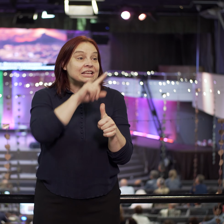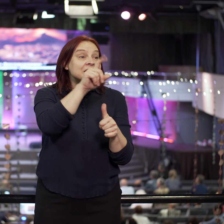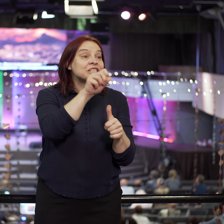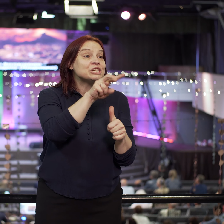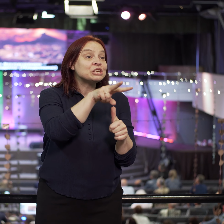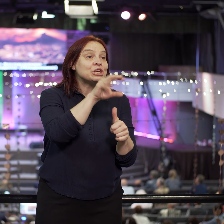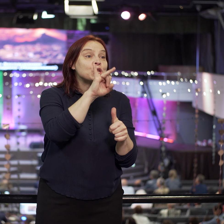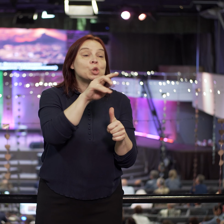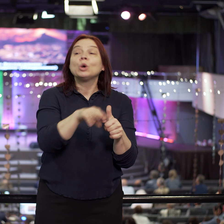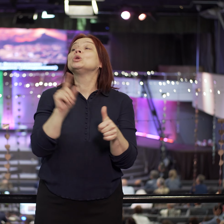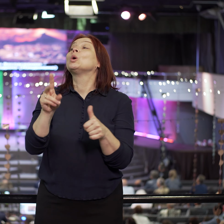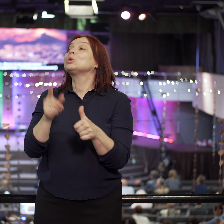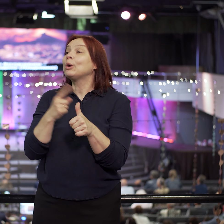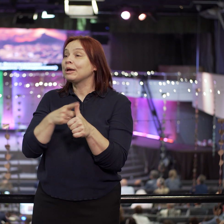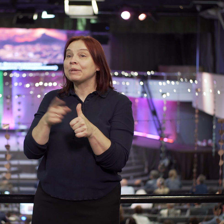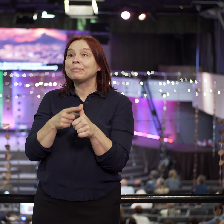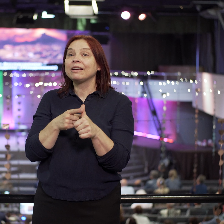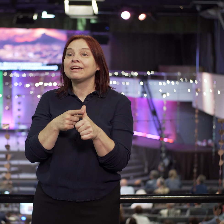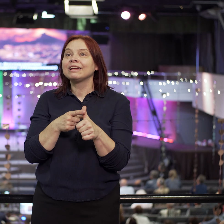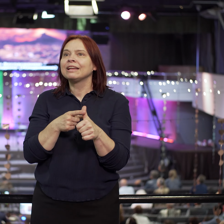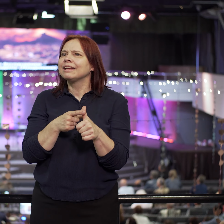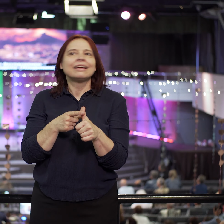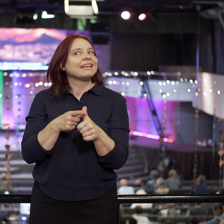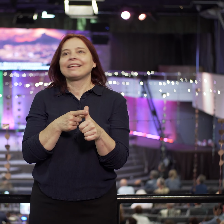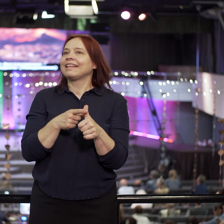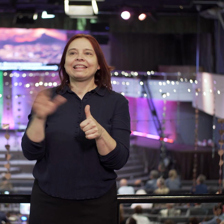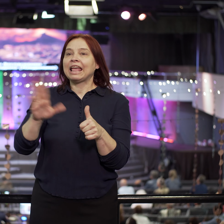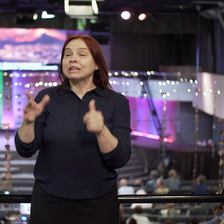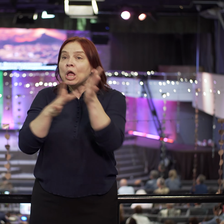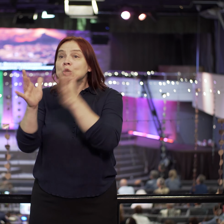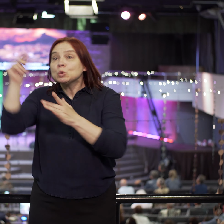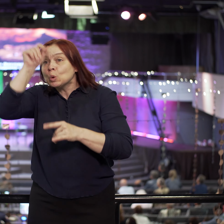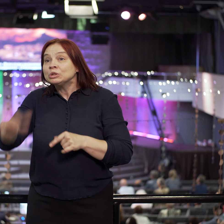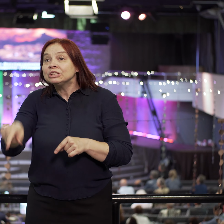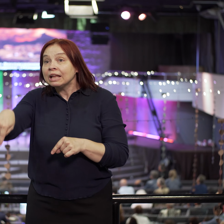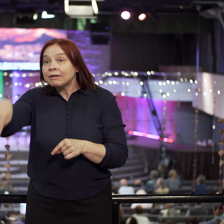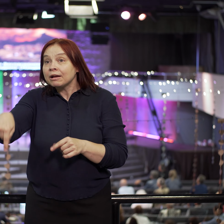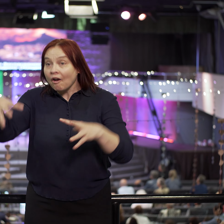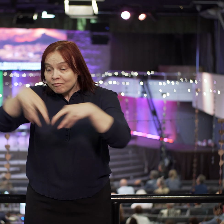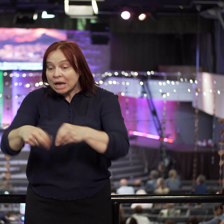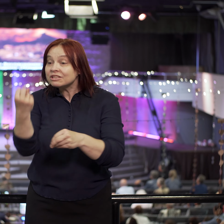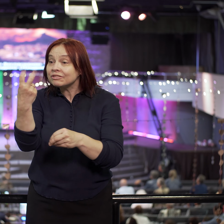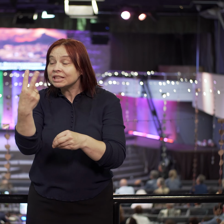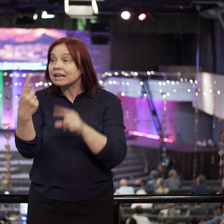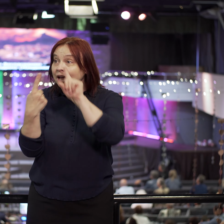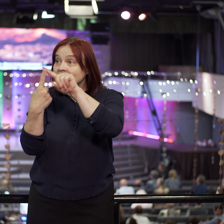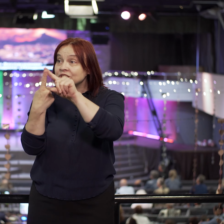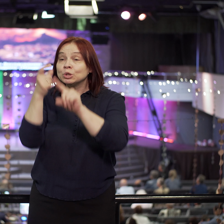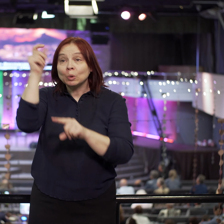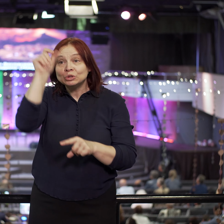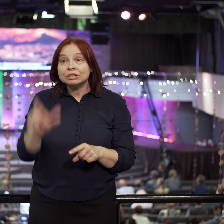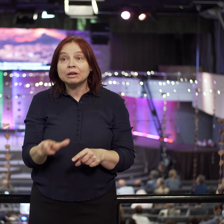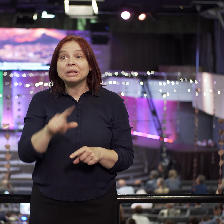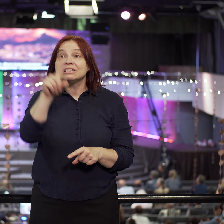ревность. Зелот – это не еврейское слово, означает ревность. То есть это два одинаковых слова. Кананит и зелот – это одно и то же. Просто одно